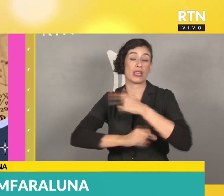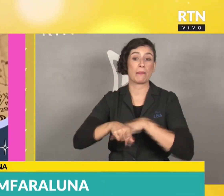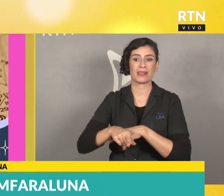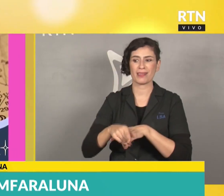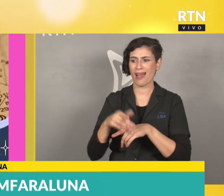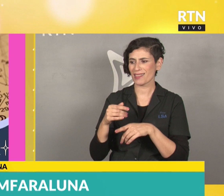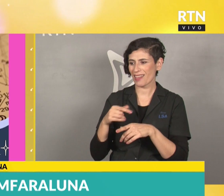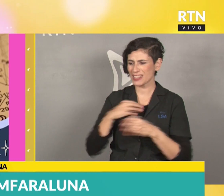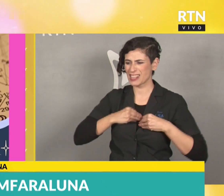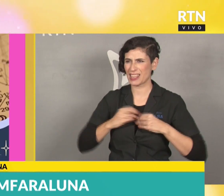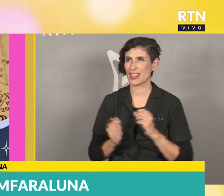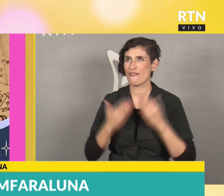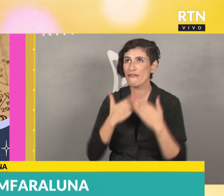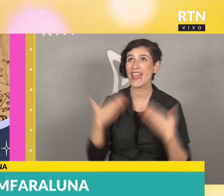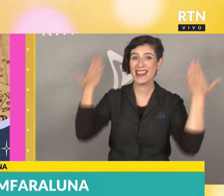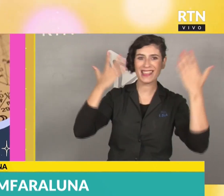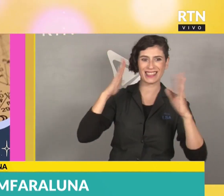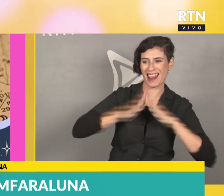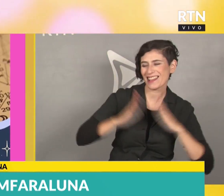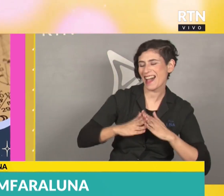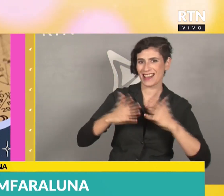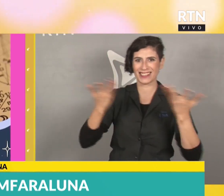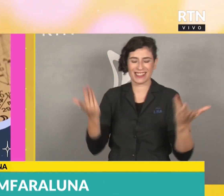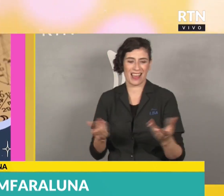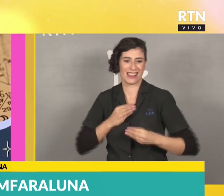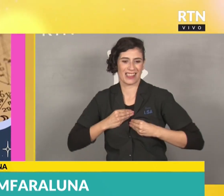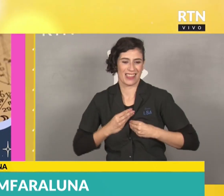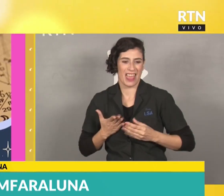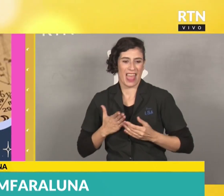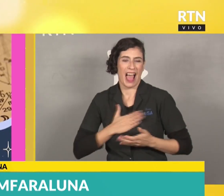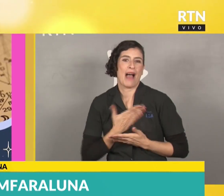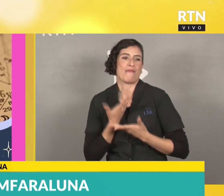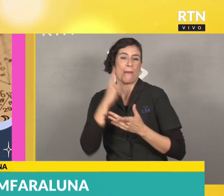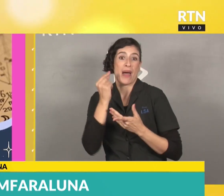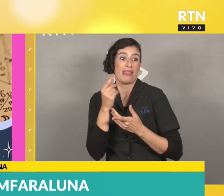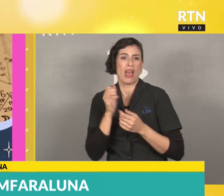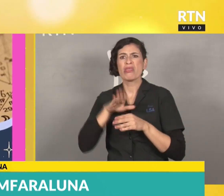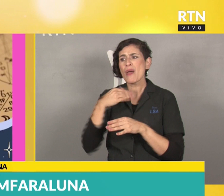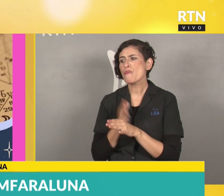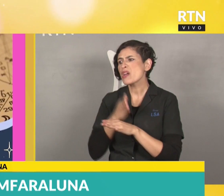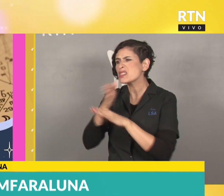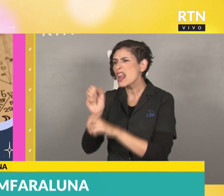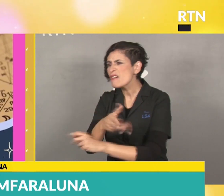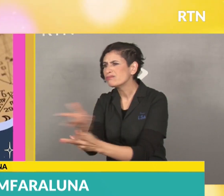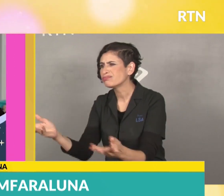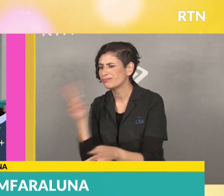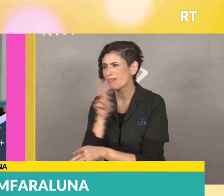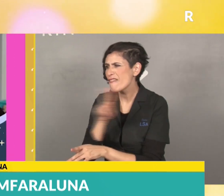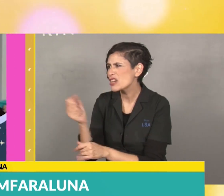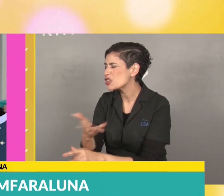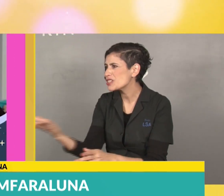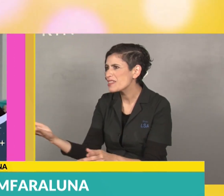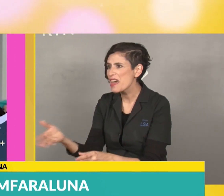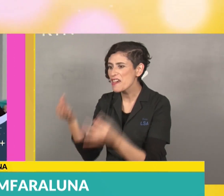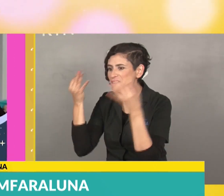casa, va a ser bien aceptado en la sociedad. Uh-huh. ¿Por qué? Porque esa familia va a elegir el entorno donde manda el chico. Y